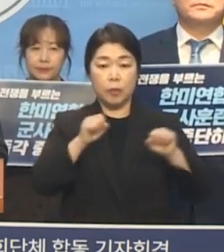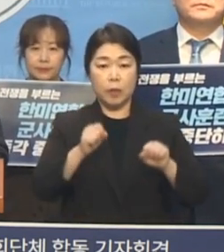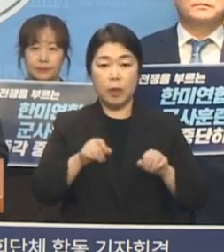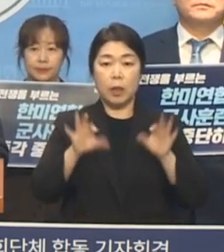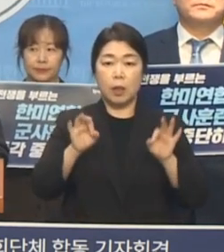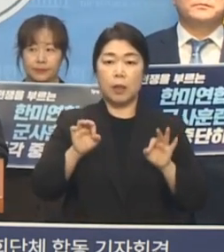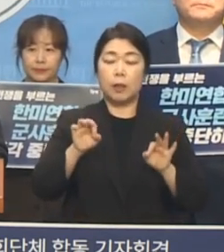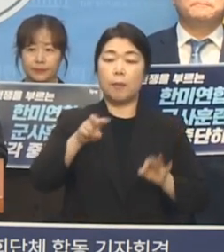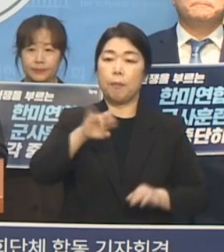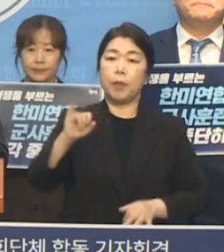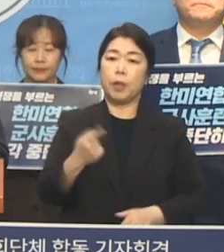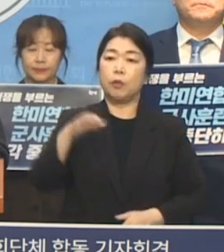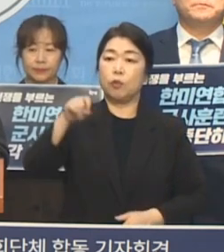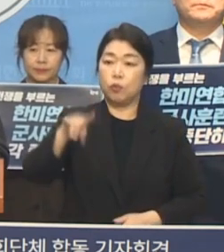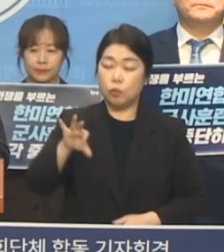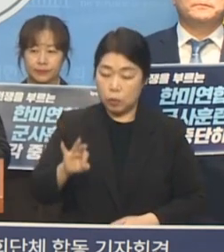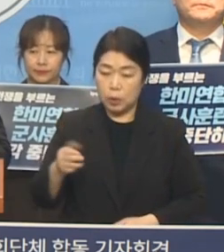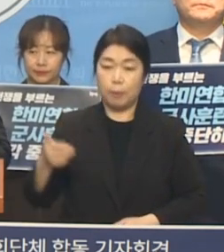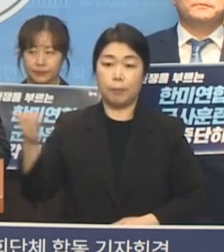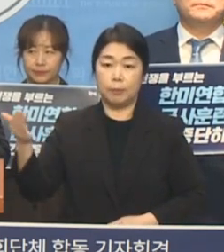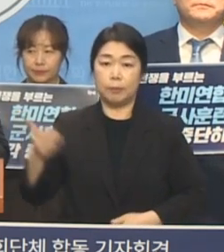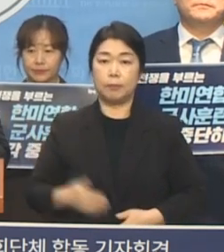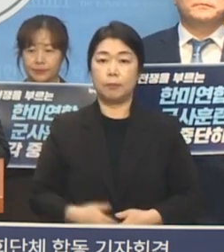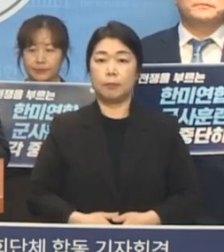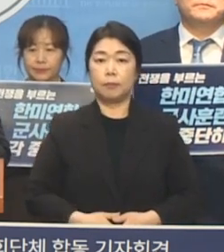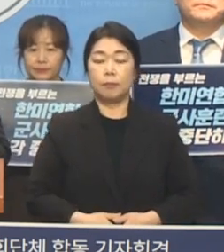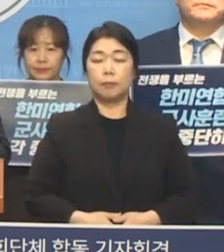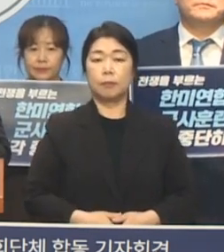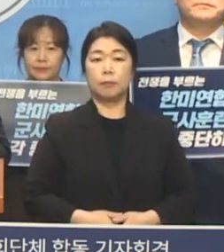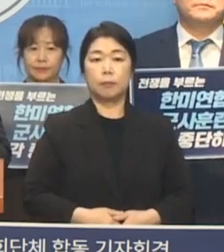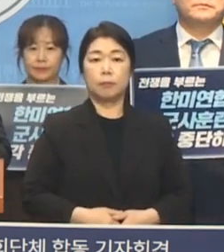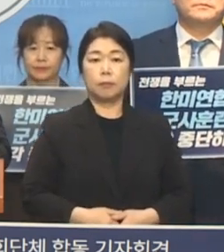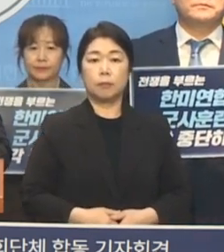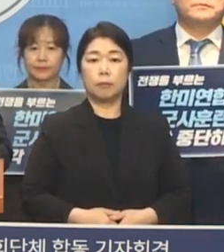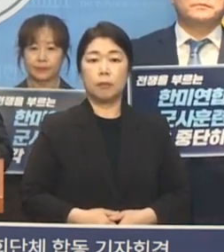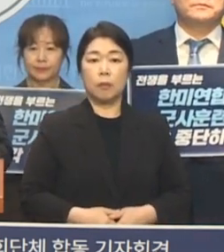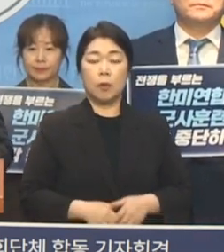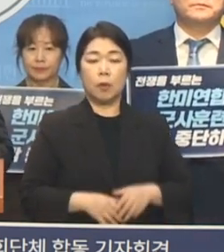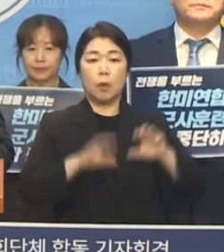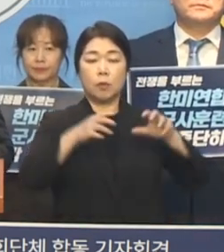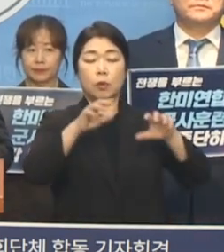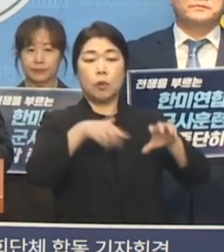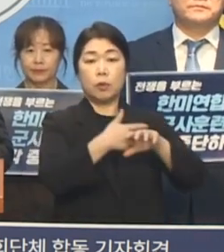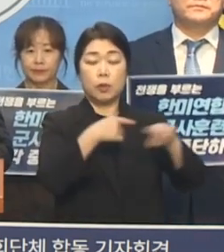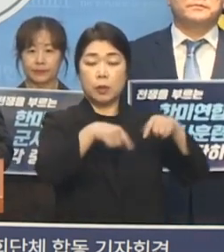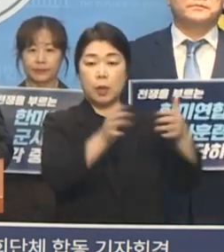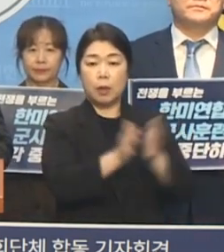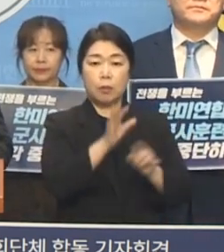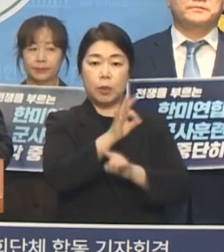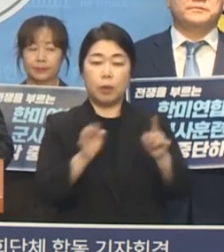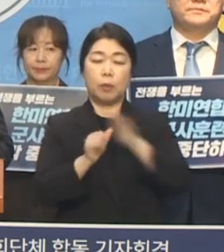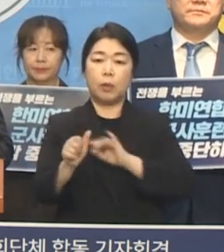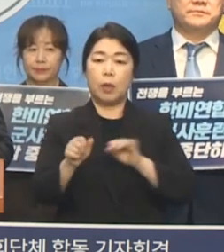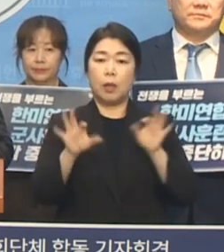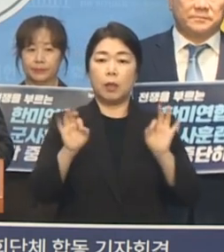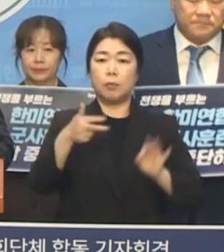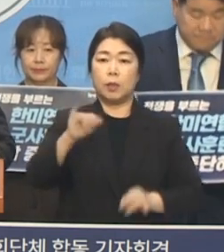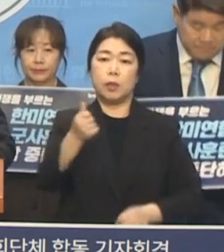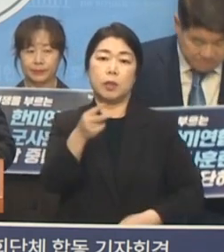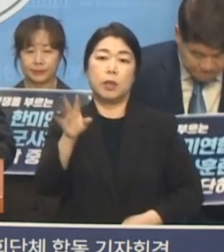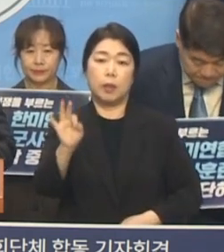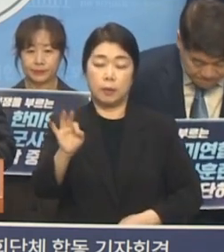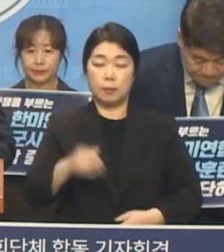김민우 상임대표님 오셨습니다. 그리고 조국혁신당 비례대표 국회의원 출마자 김진양 선생님